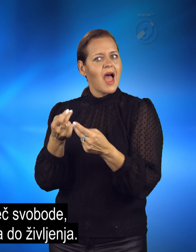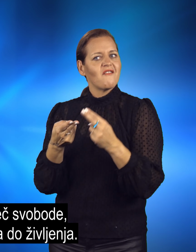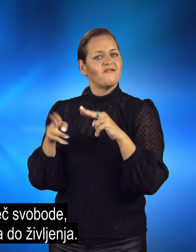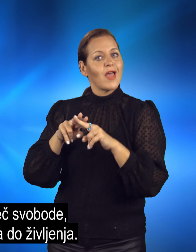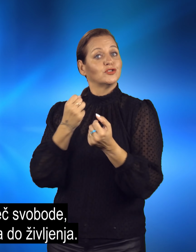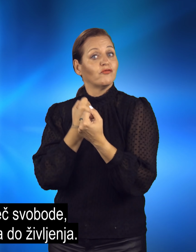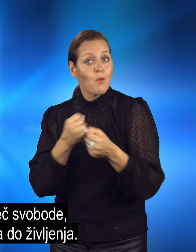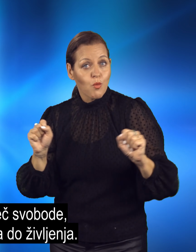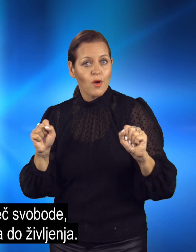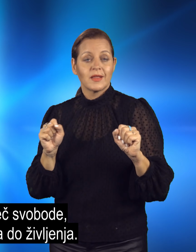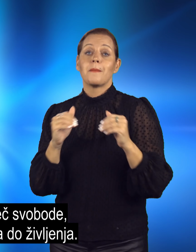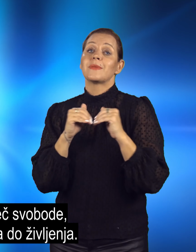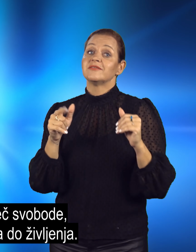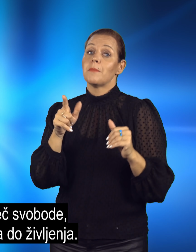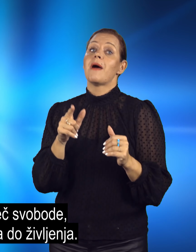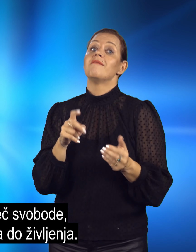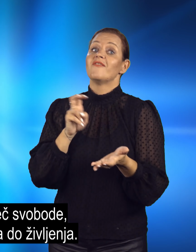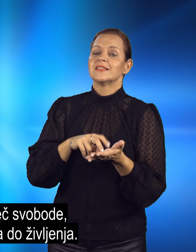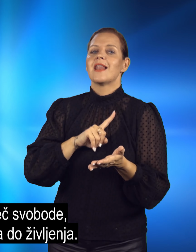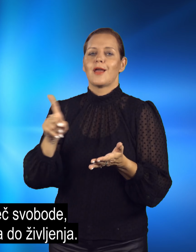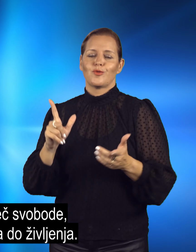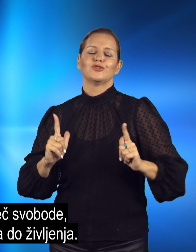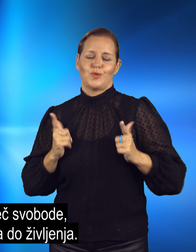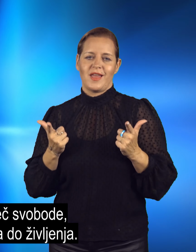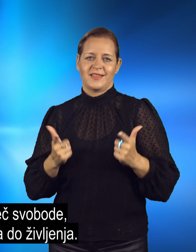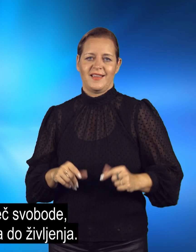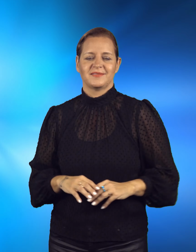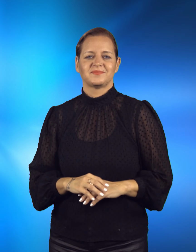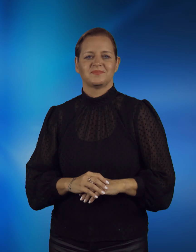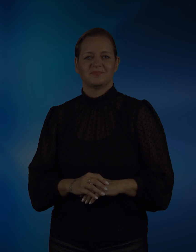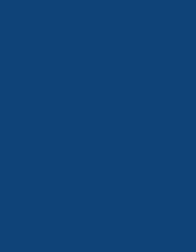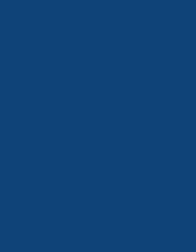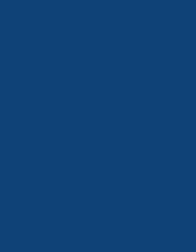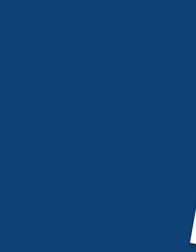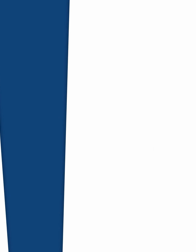kar številnim da več svobode, predvsem pa veselja do življenja.